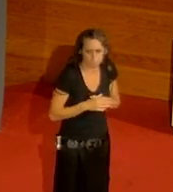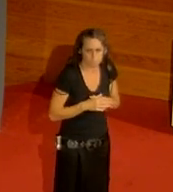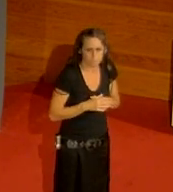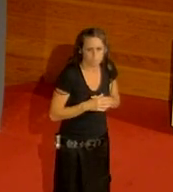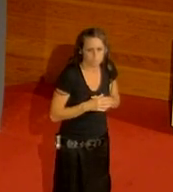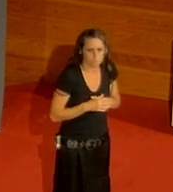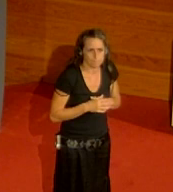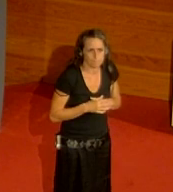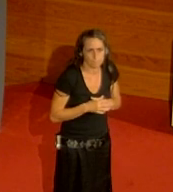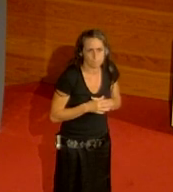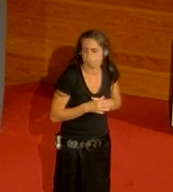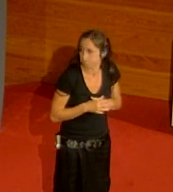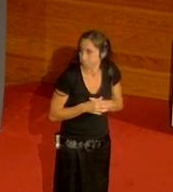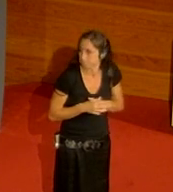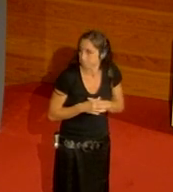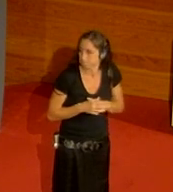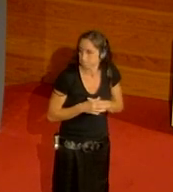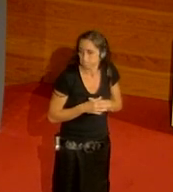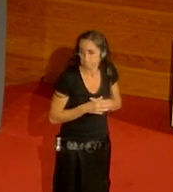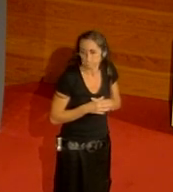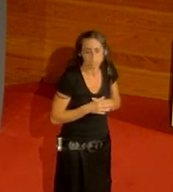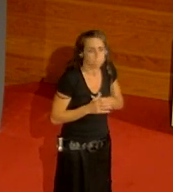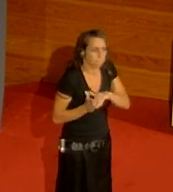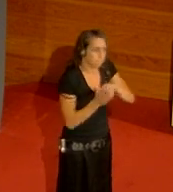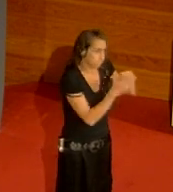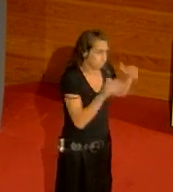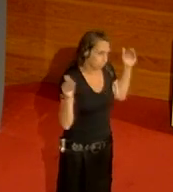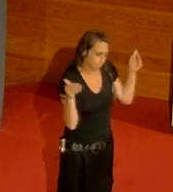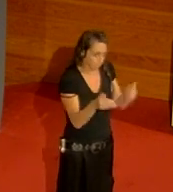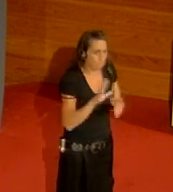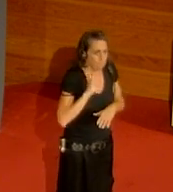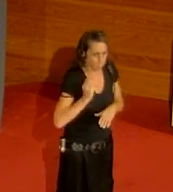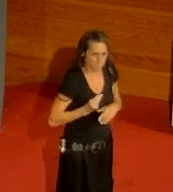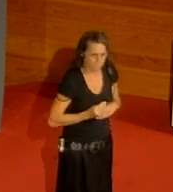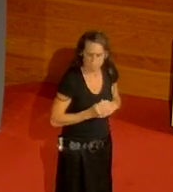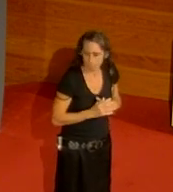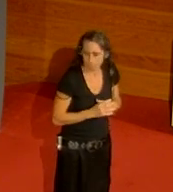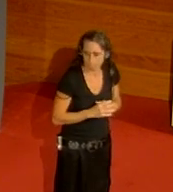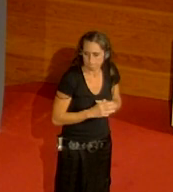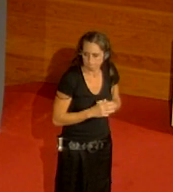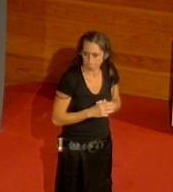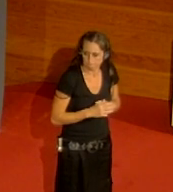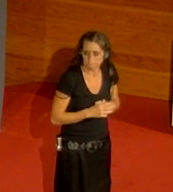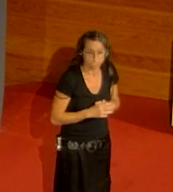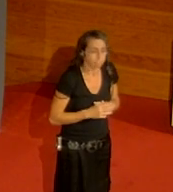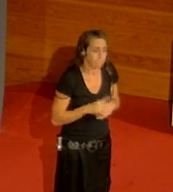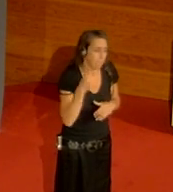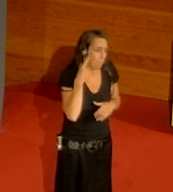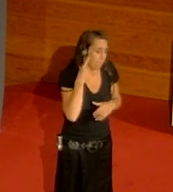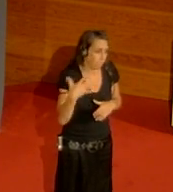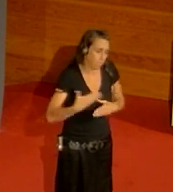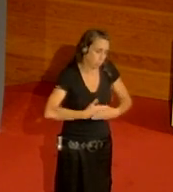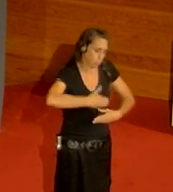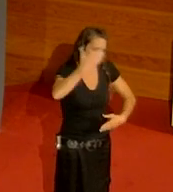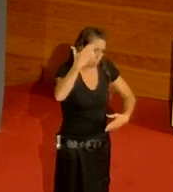Bueno entonces ya pasamos ya Palestina Bueno Este es el famoso muro que separa